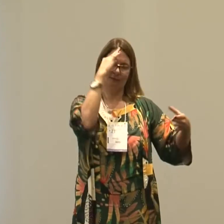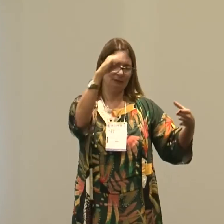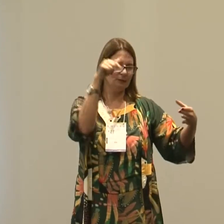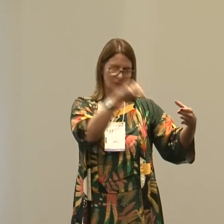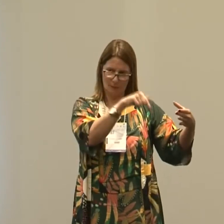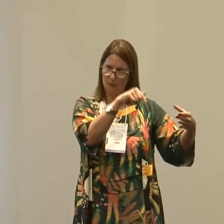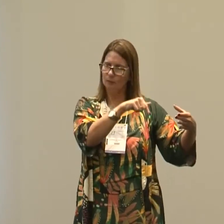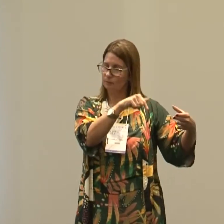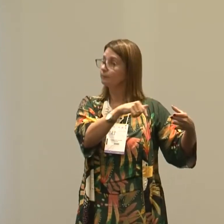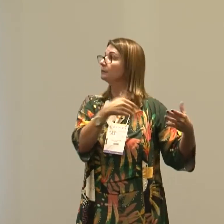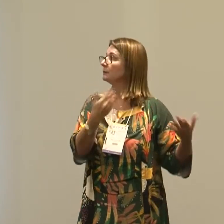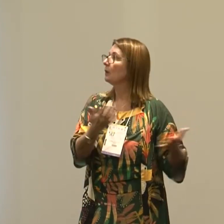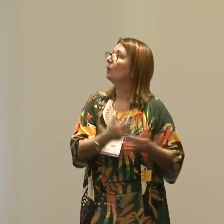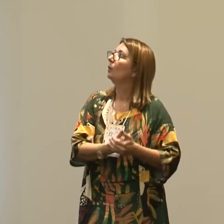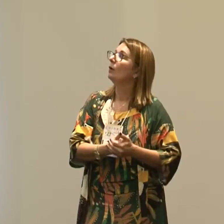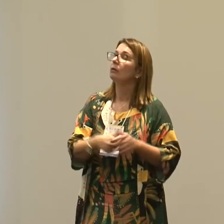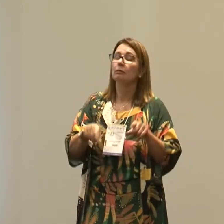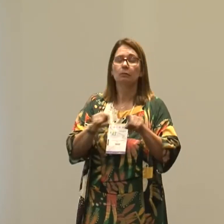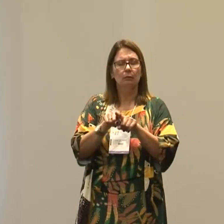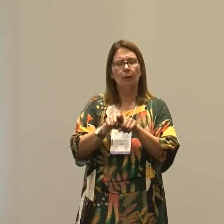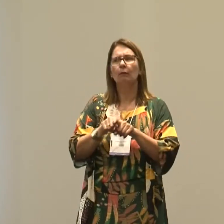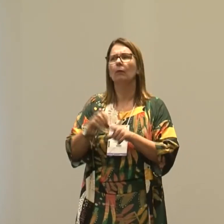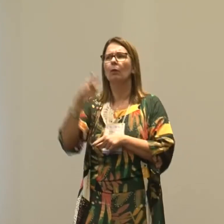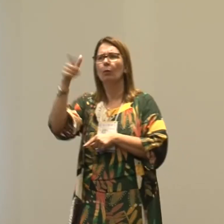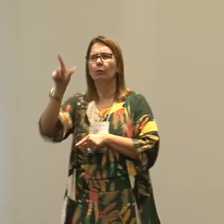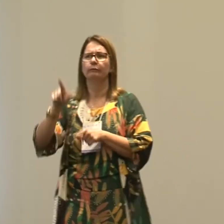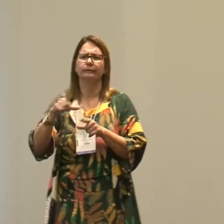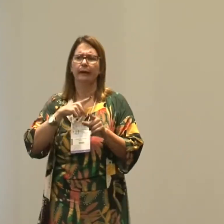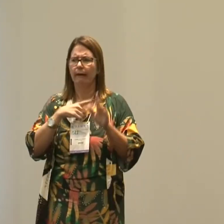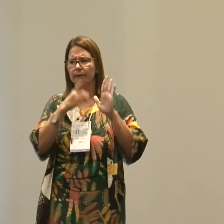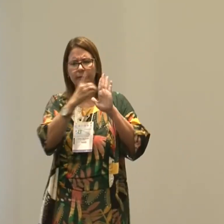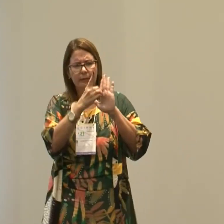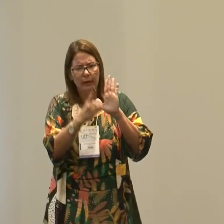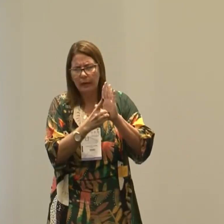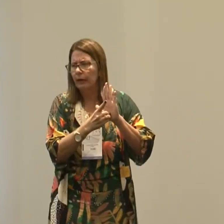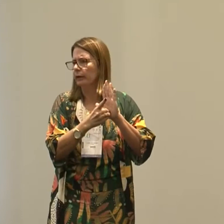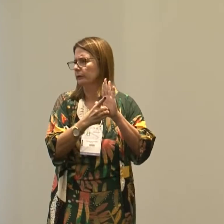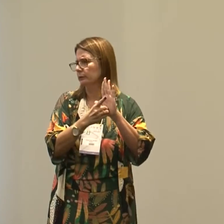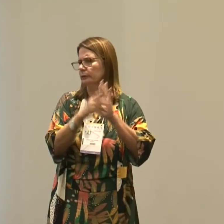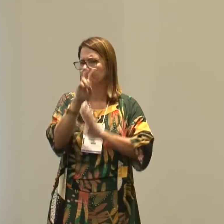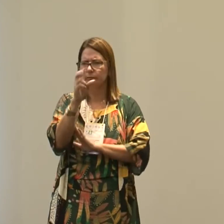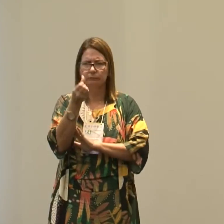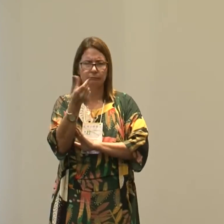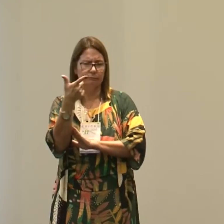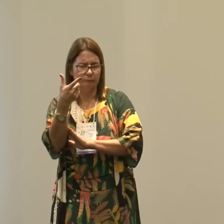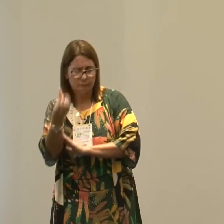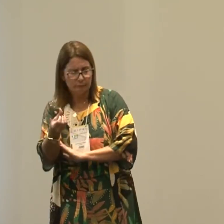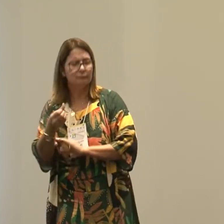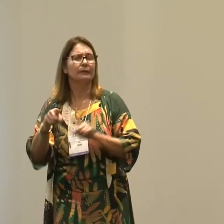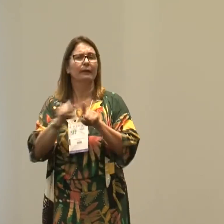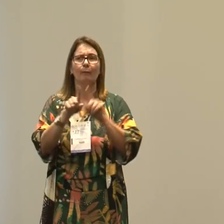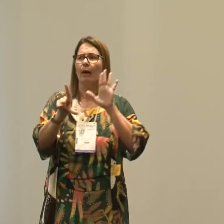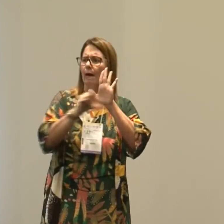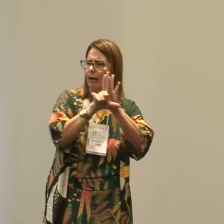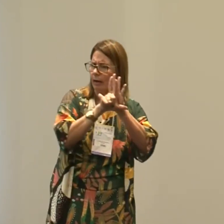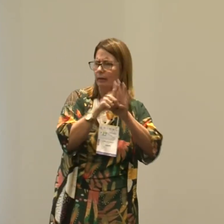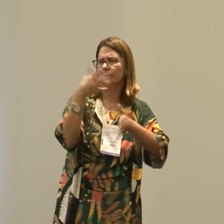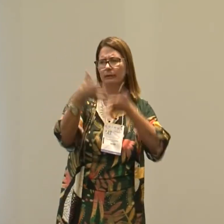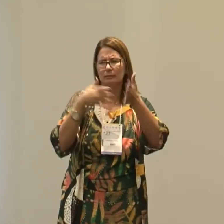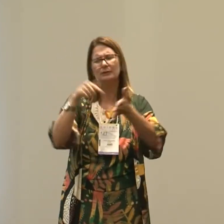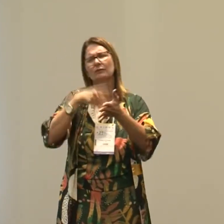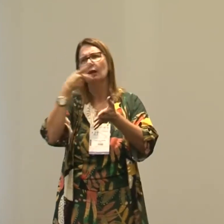participar dessa criação de sinais, dessa criação desses glossários. Já existe o